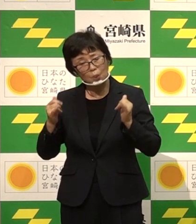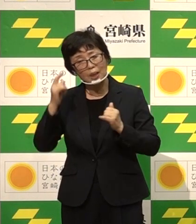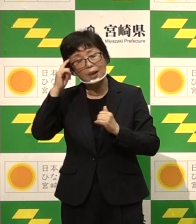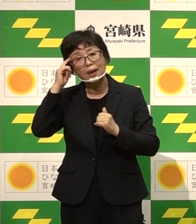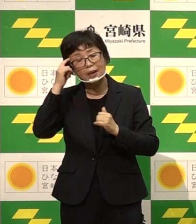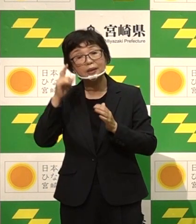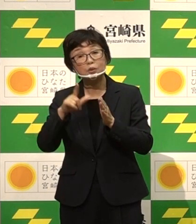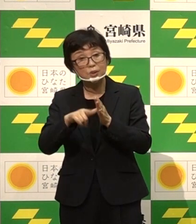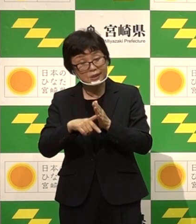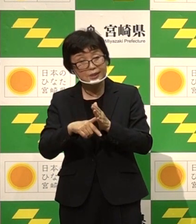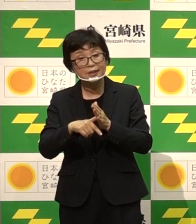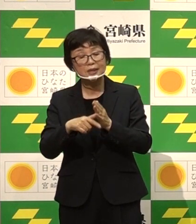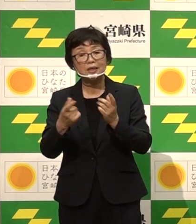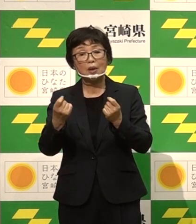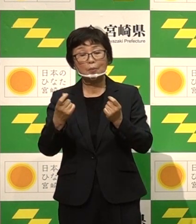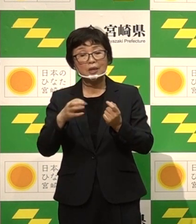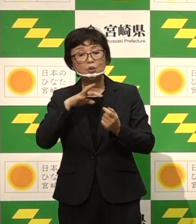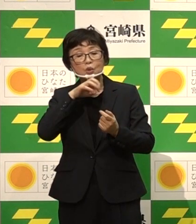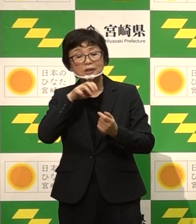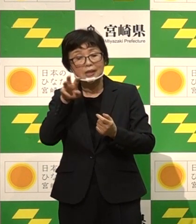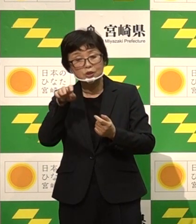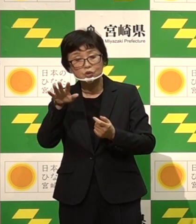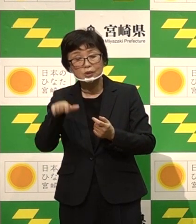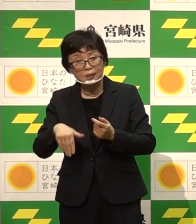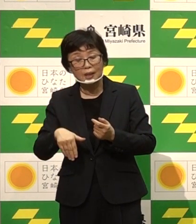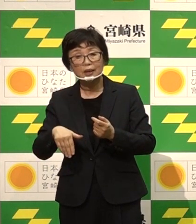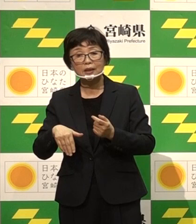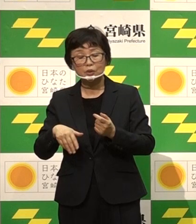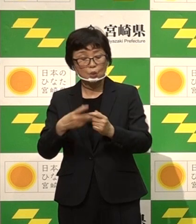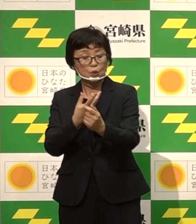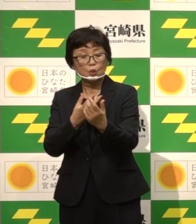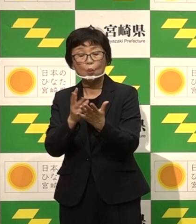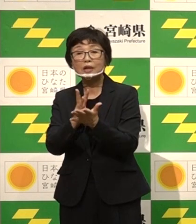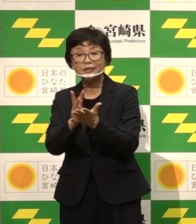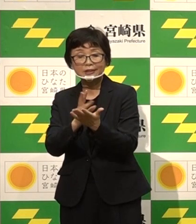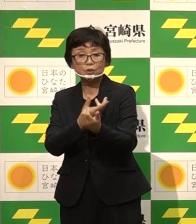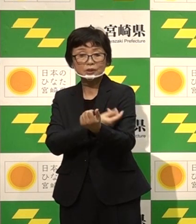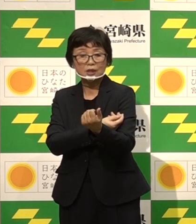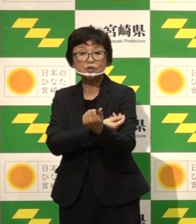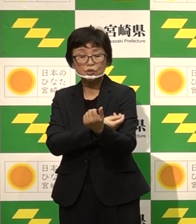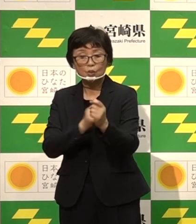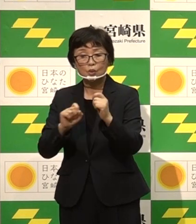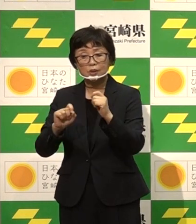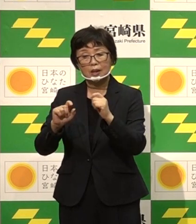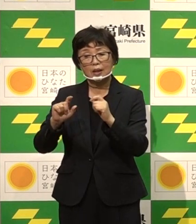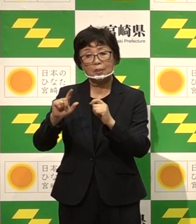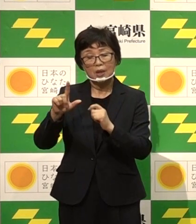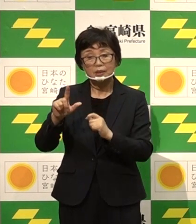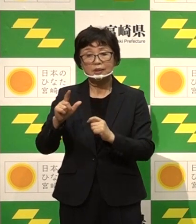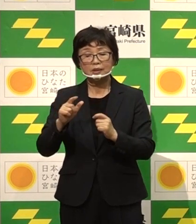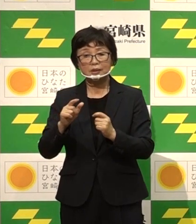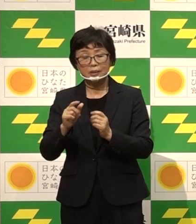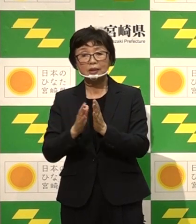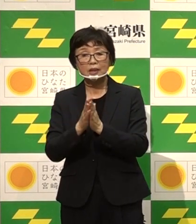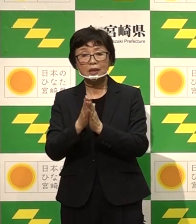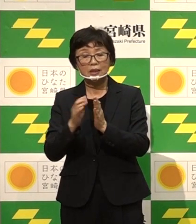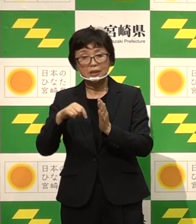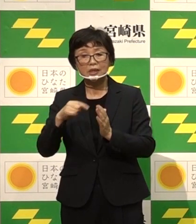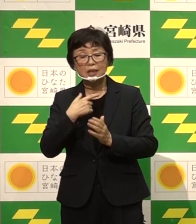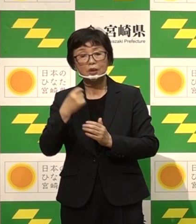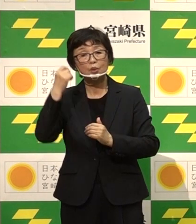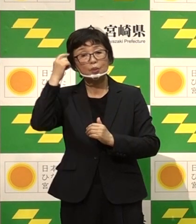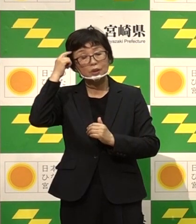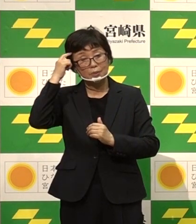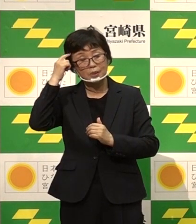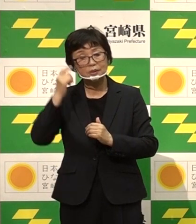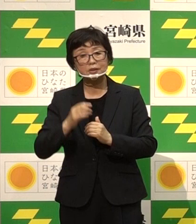えるとですね、この30代以下の接種率をなんとか高めていく必要があるということであります。今日